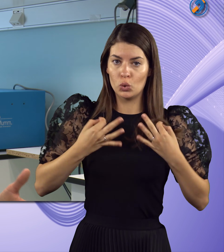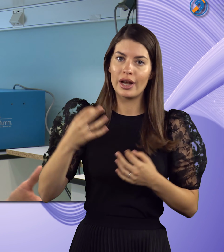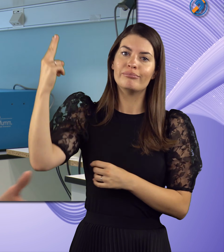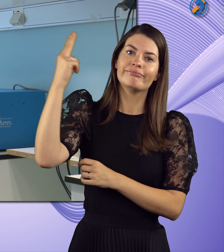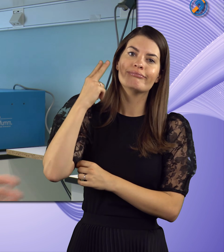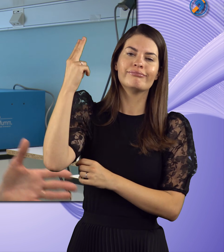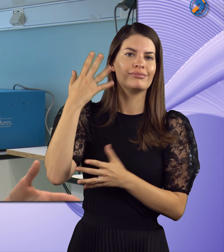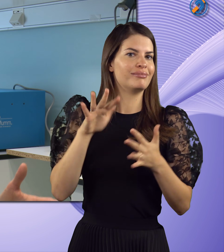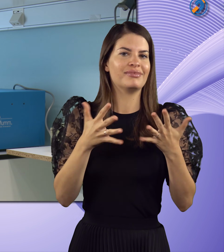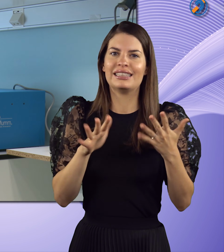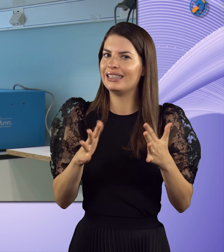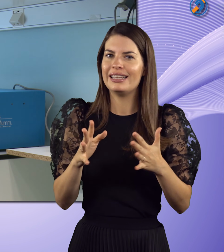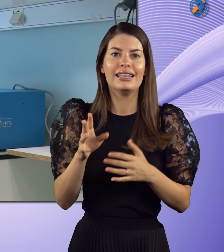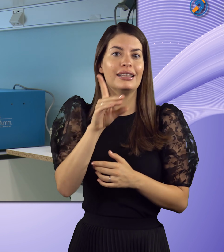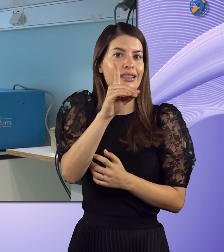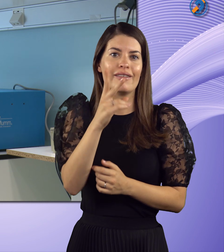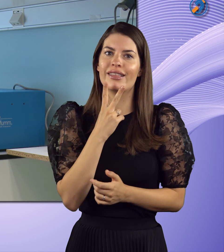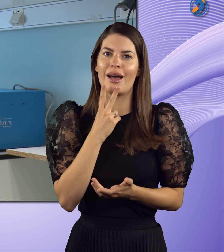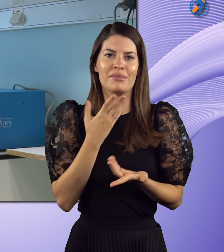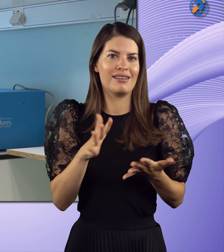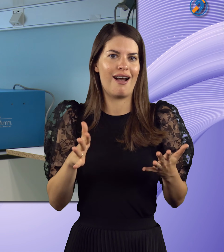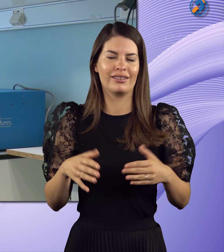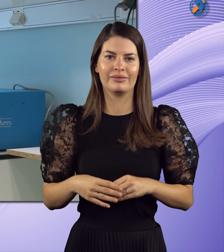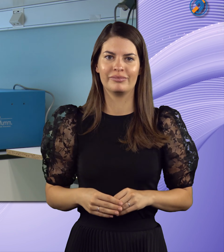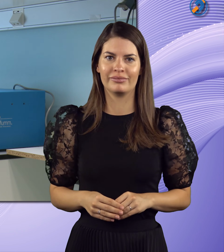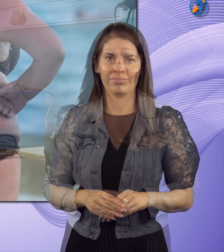sončite, ne boste izdelovali D-vitamina.